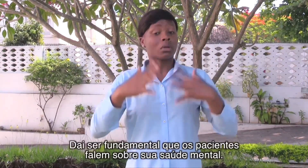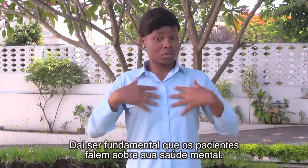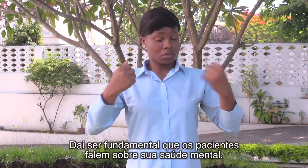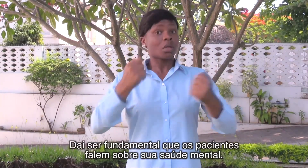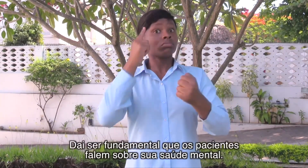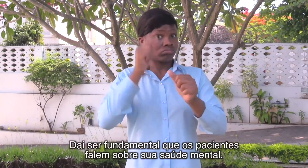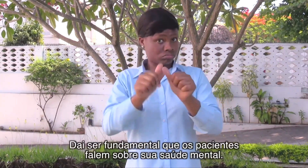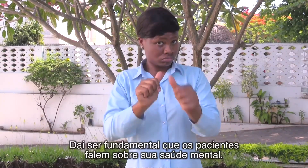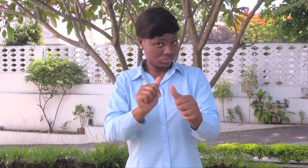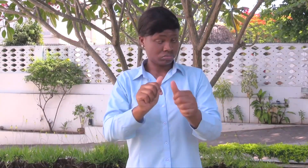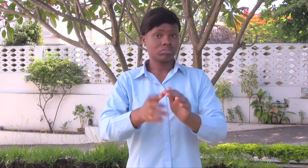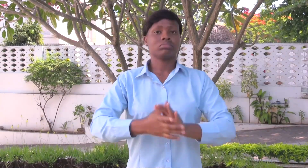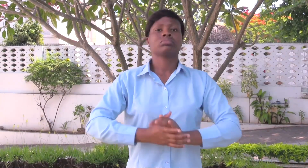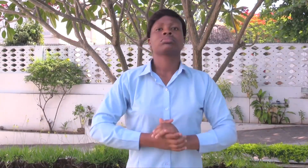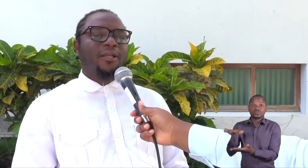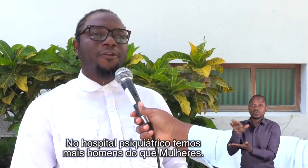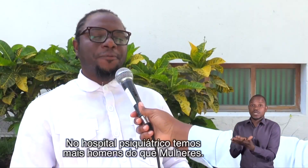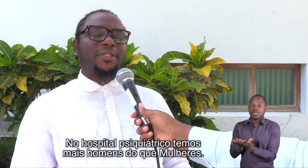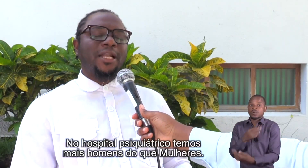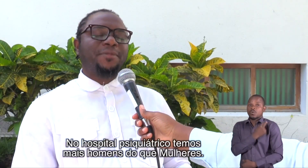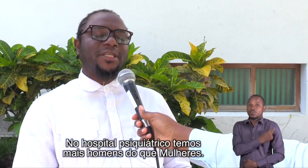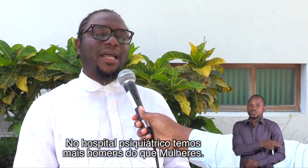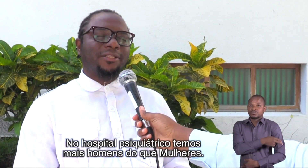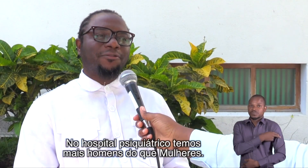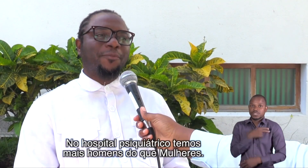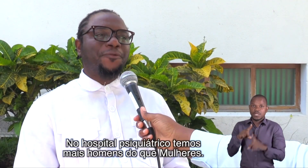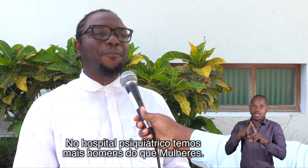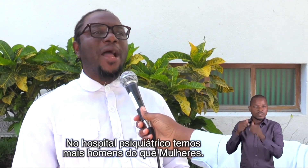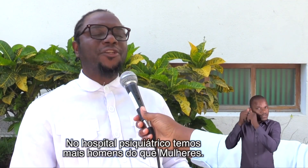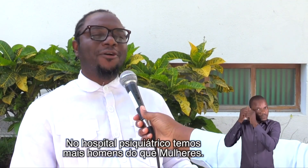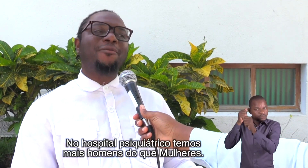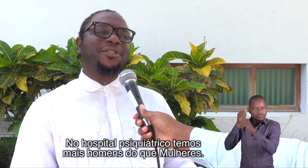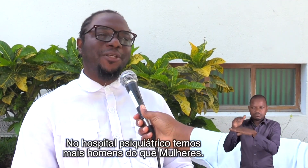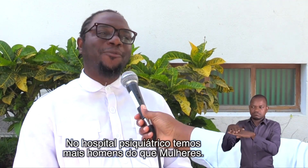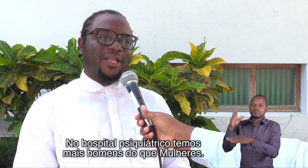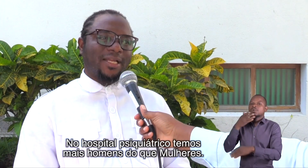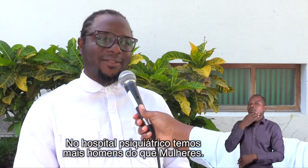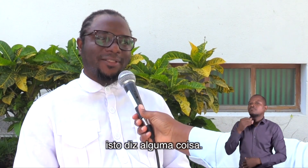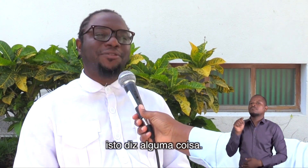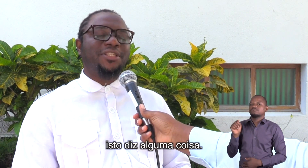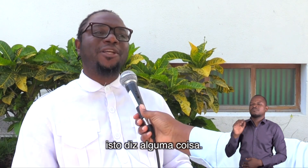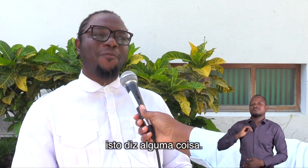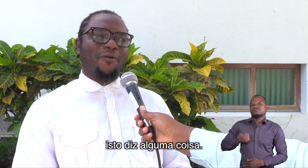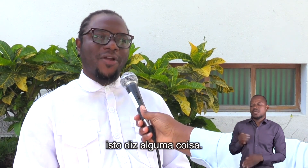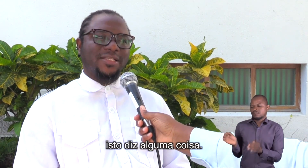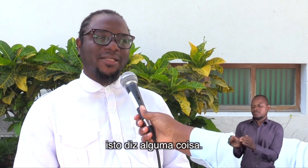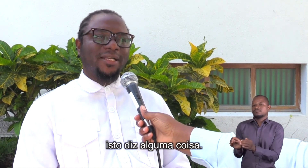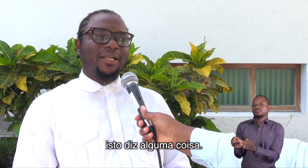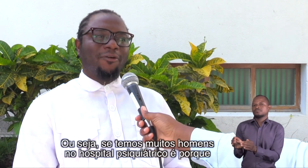sua saúde mental. No hospital psiquiátrico temos mais homens do que mulheres. Isso diz alguma coisa. Ou